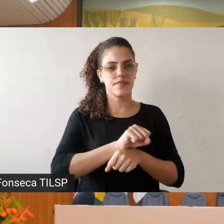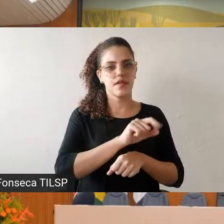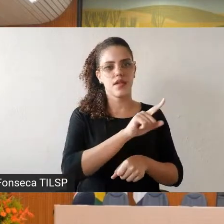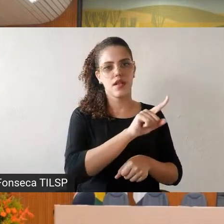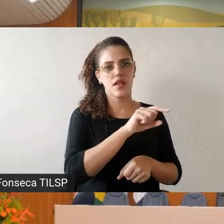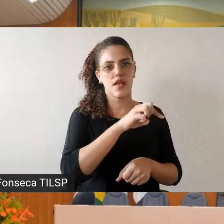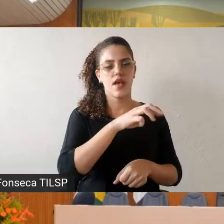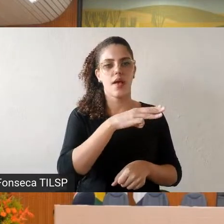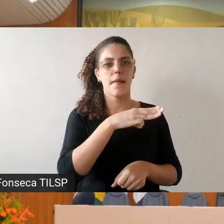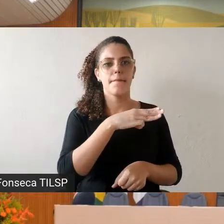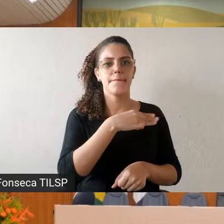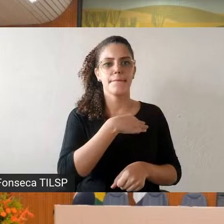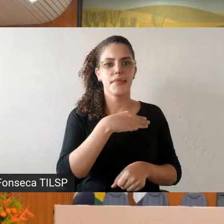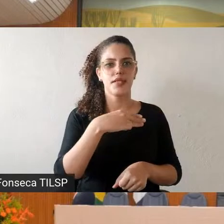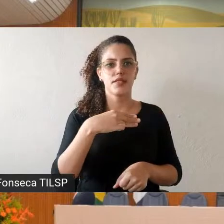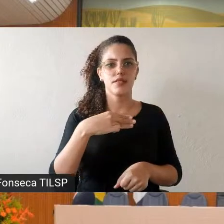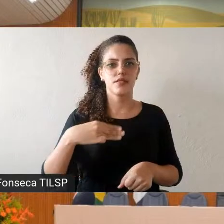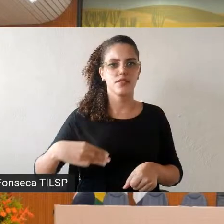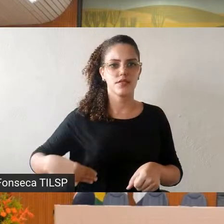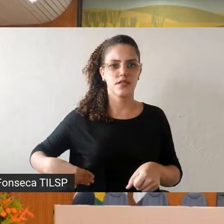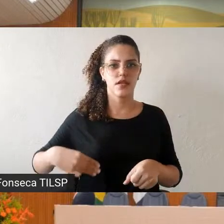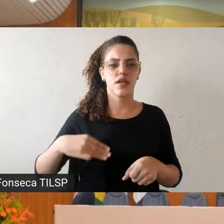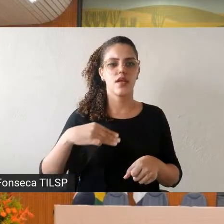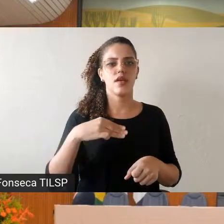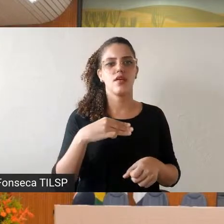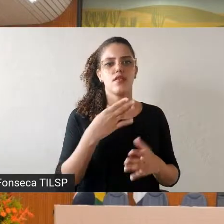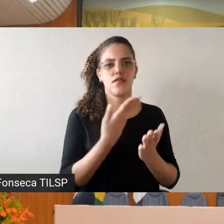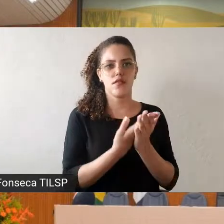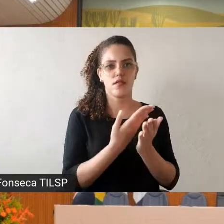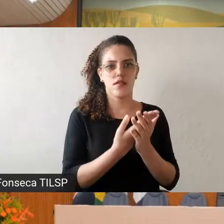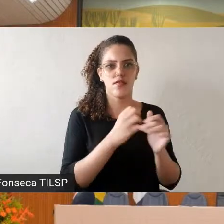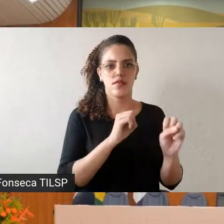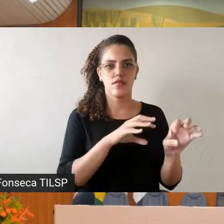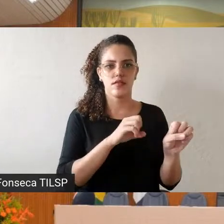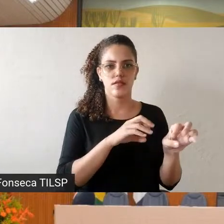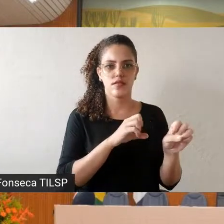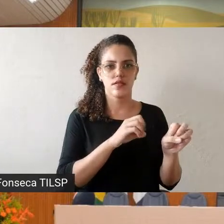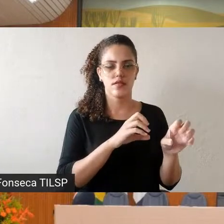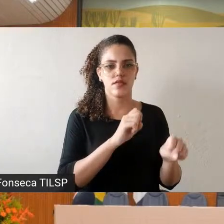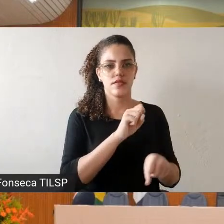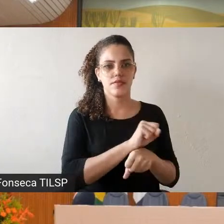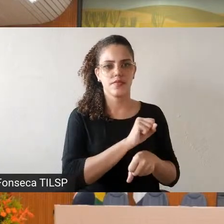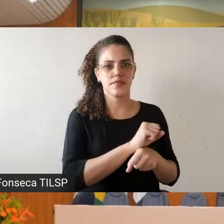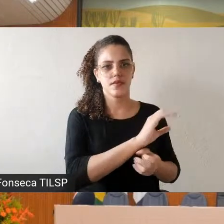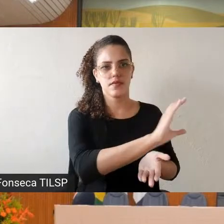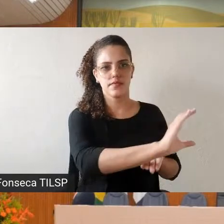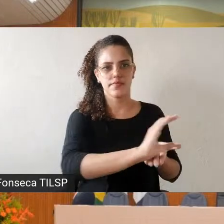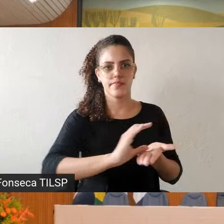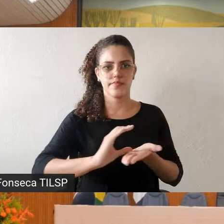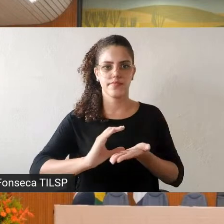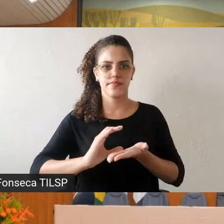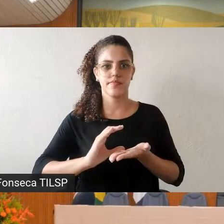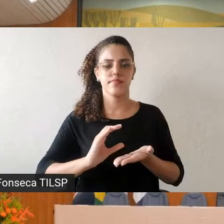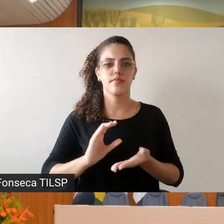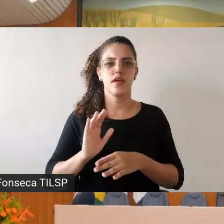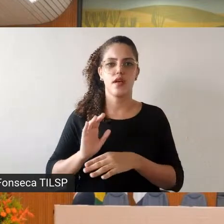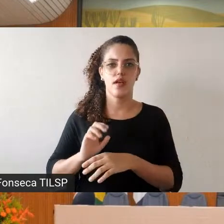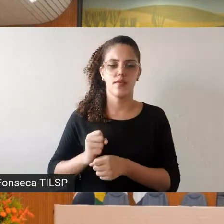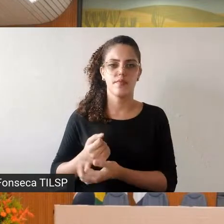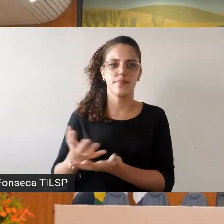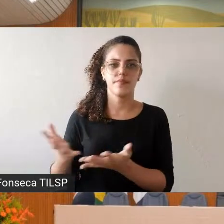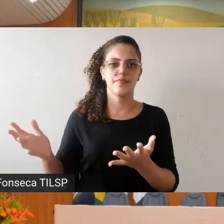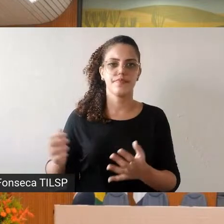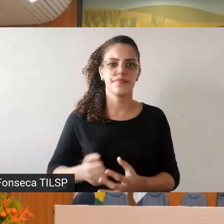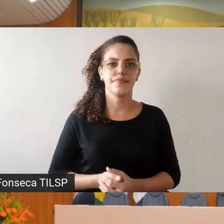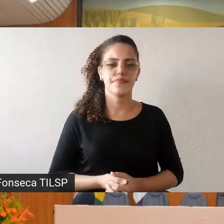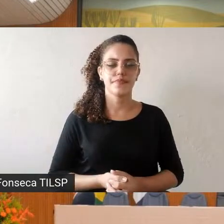da Educação, para que seja possível apresentarmos à comunidade um cronograma, não é, de liberação de editais